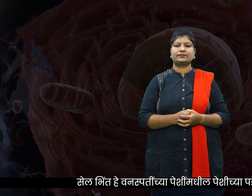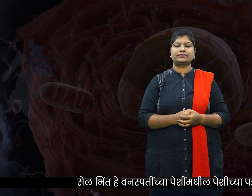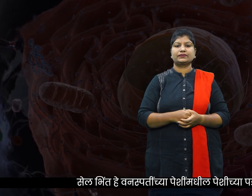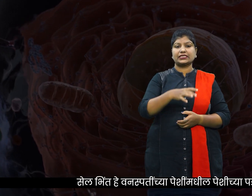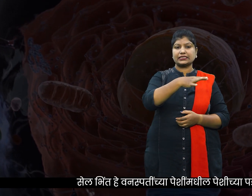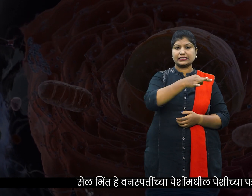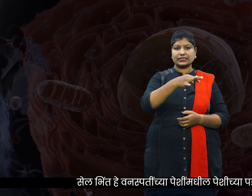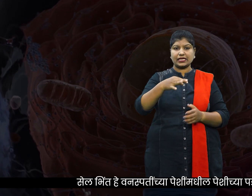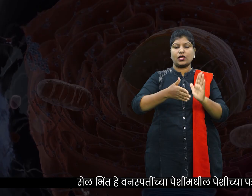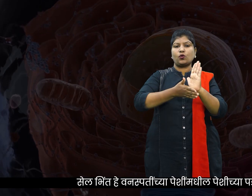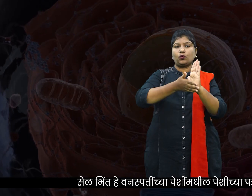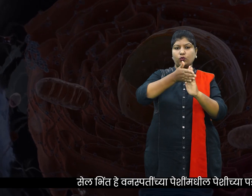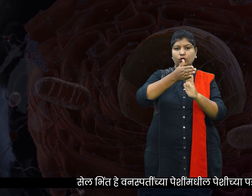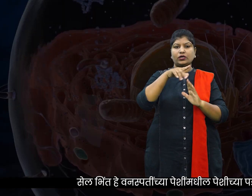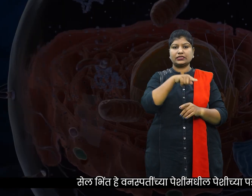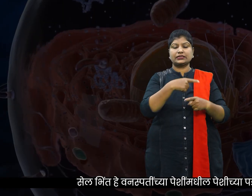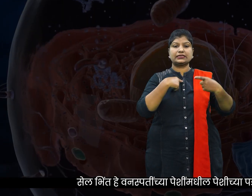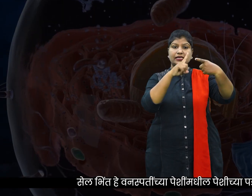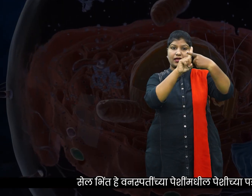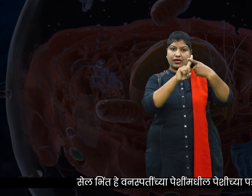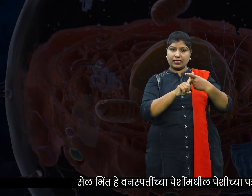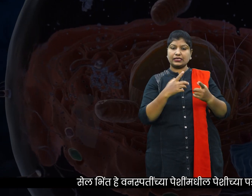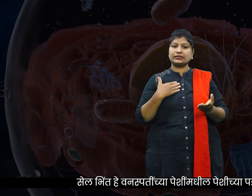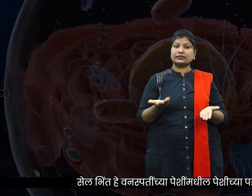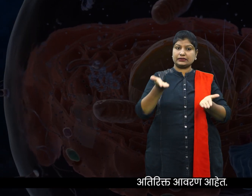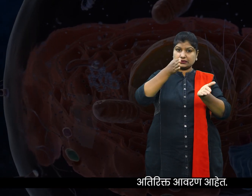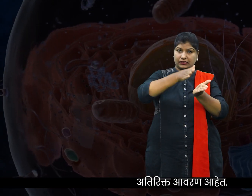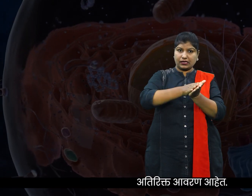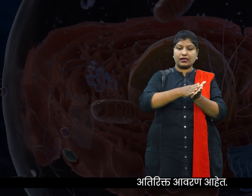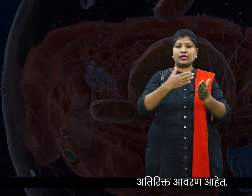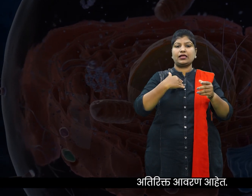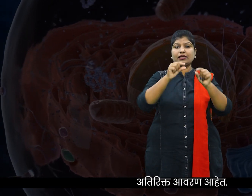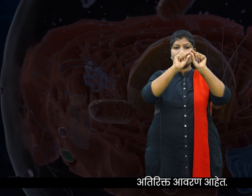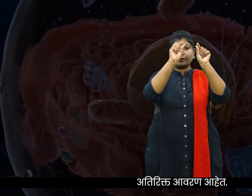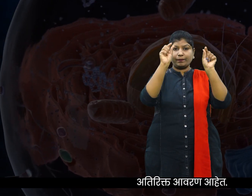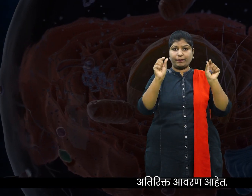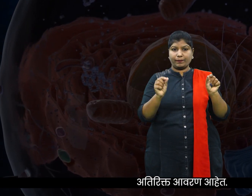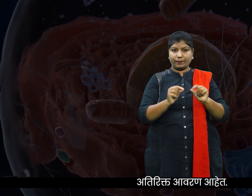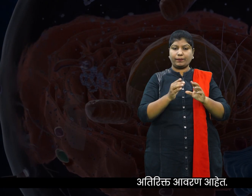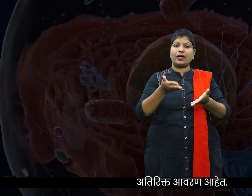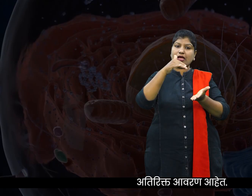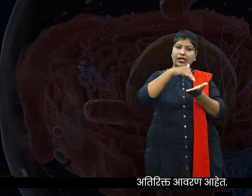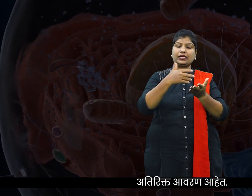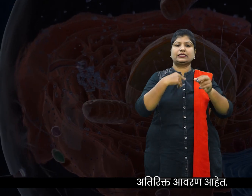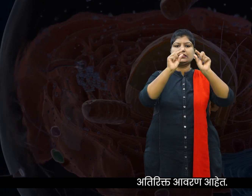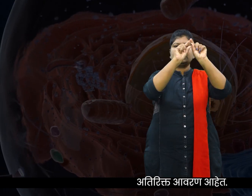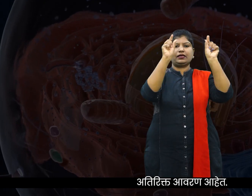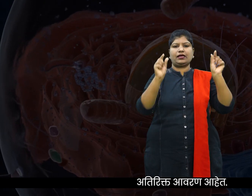सेल भिंत हे वनस्पतींच्या पेशींमधील पेशींच्या पडद्यावरील अतिरिक्त आवरण आहेत.